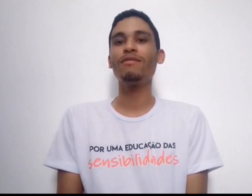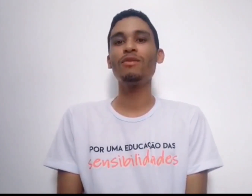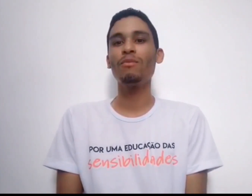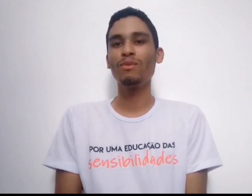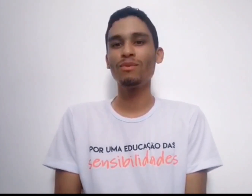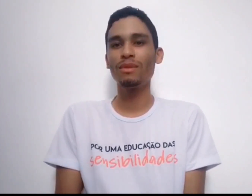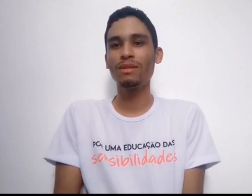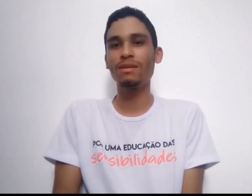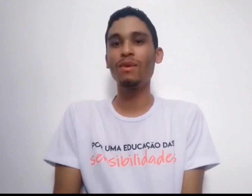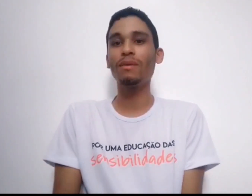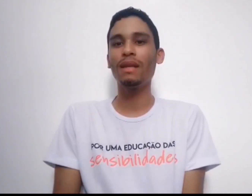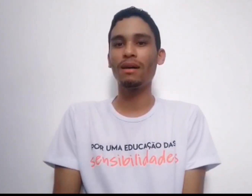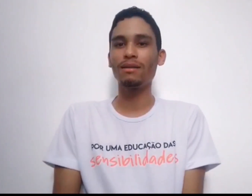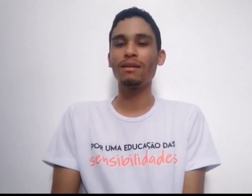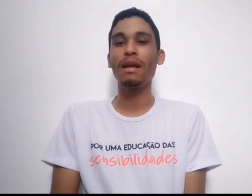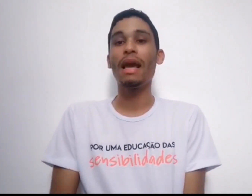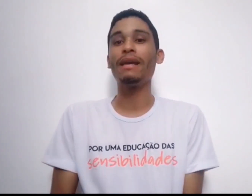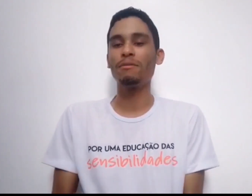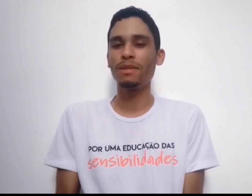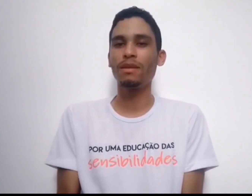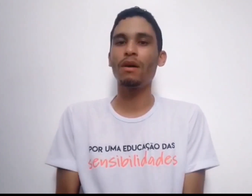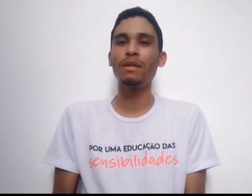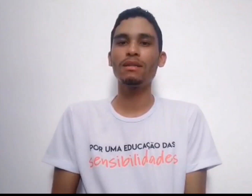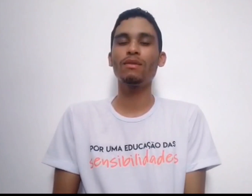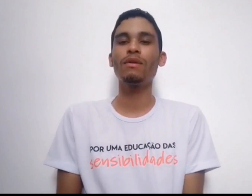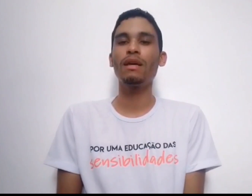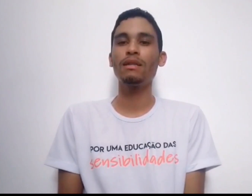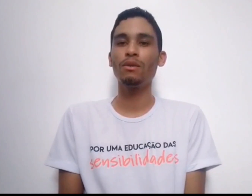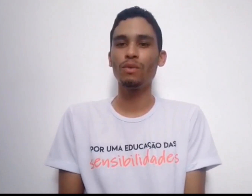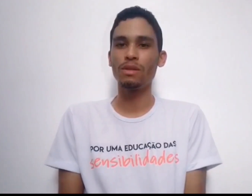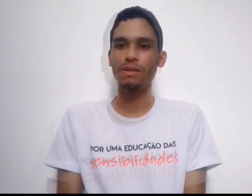num mundo de desigualdade, em especial uma desigualdade linguística.